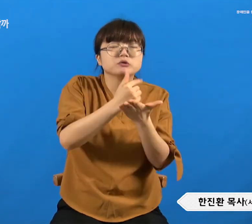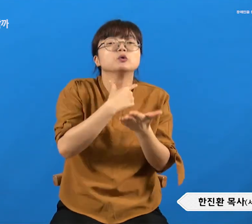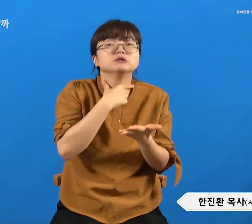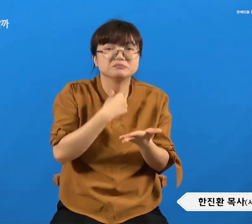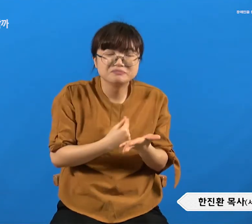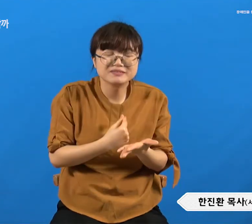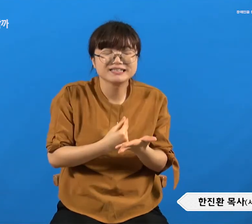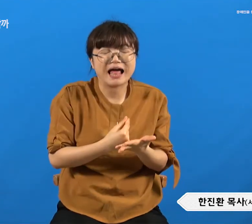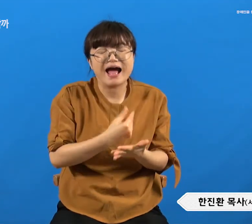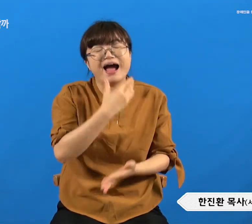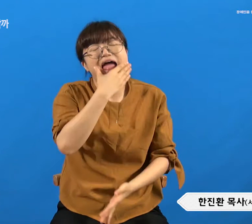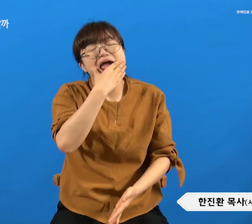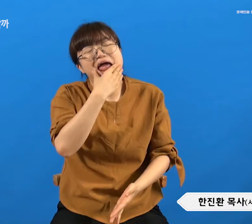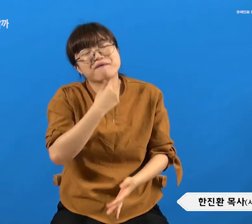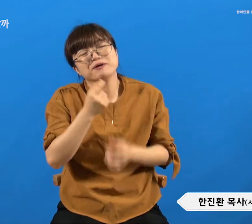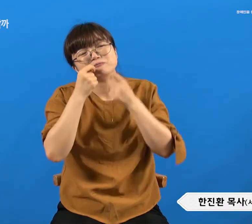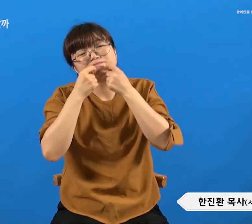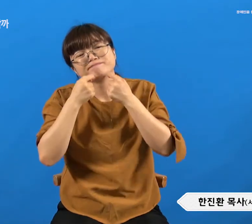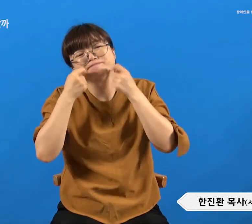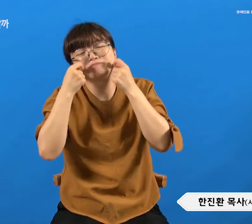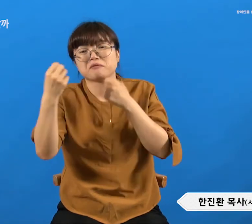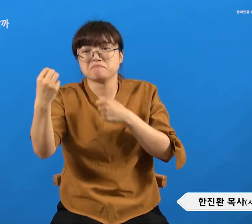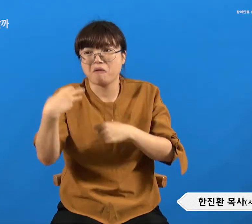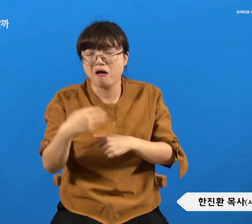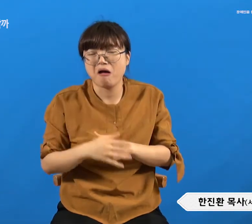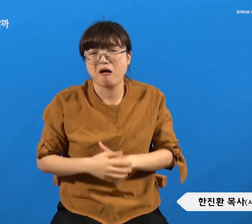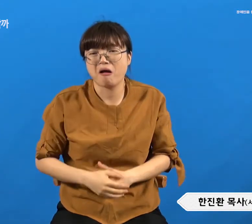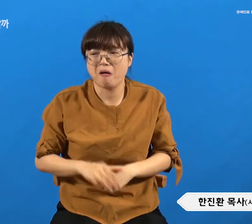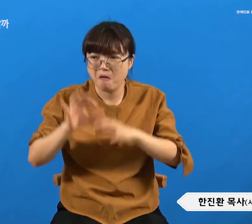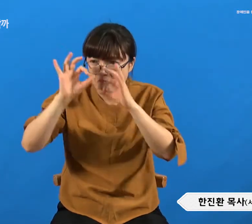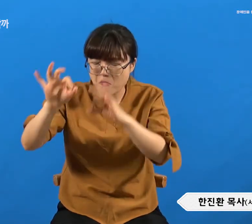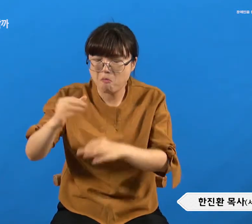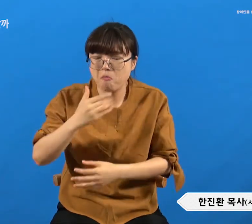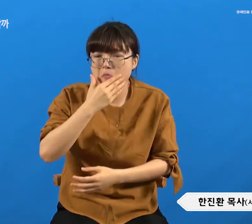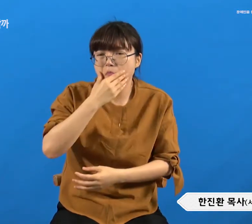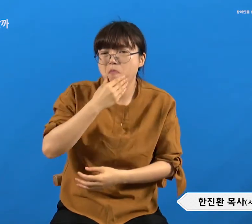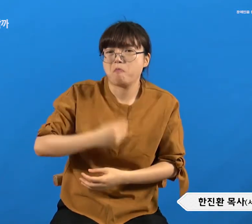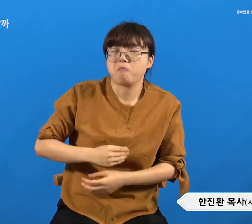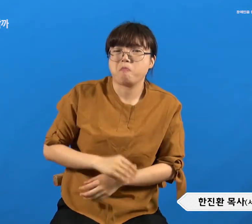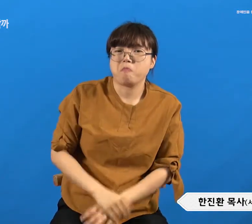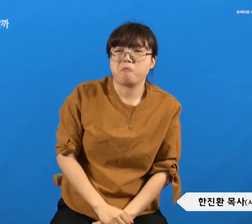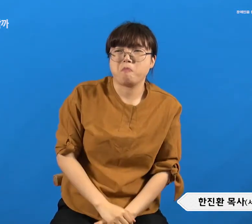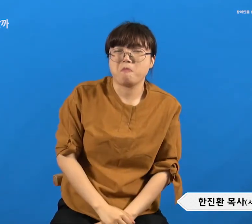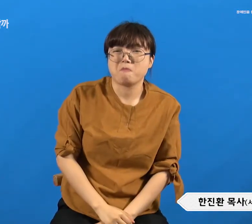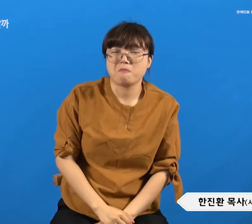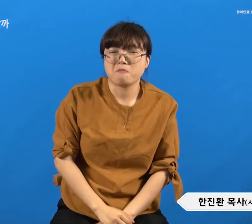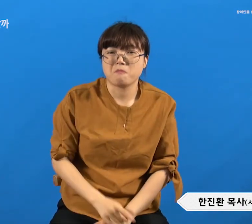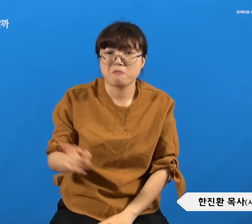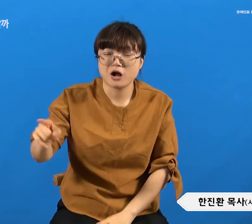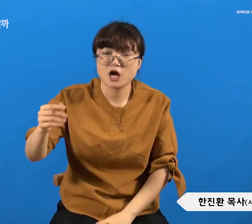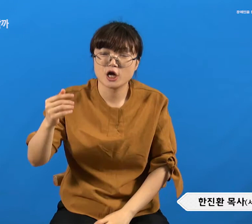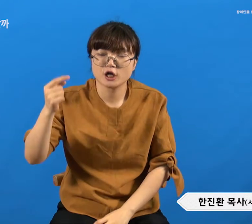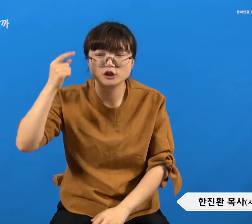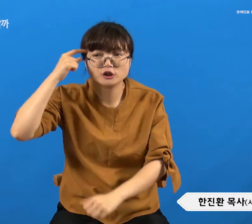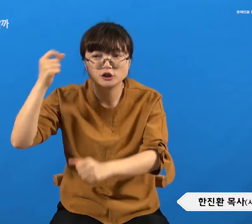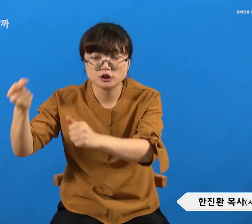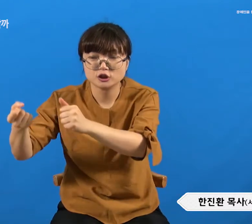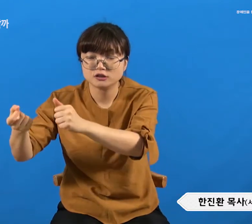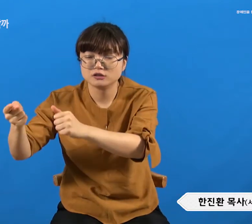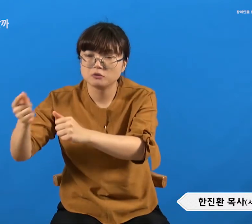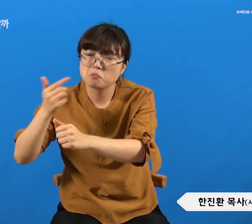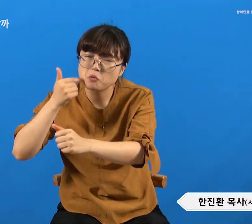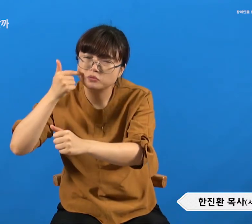얼마나 행복하게 보이는지 모르겠습니다. 그 집사님 영향을 받았은지 이번에 하노이에 단기